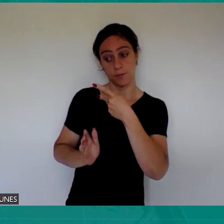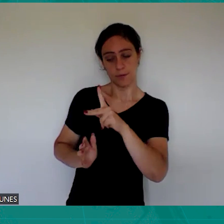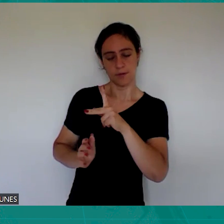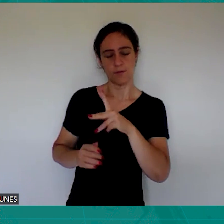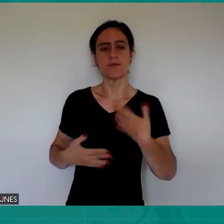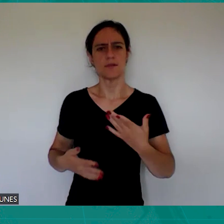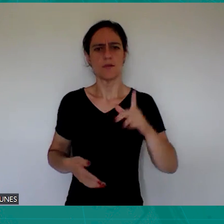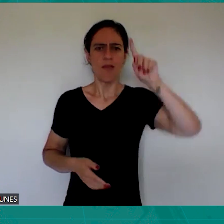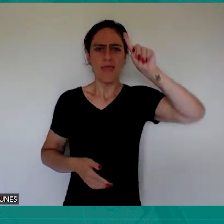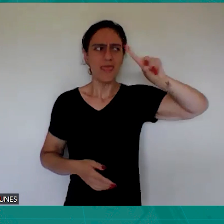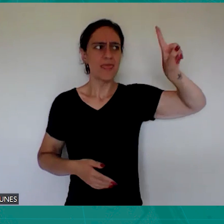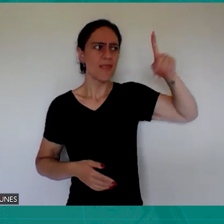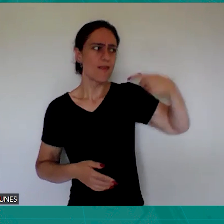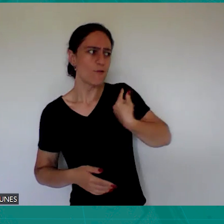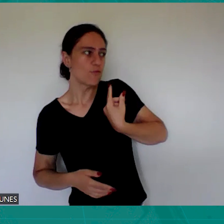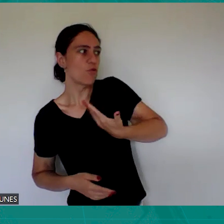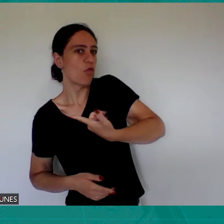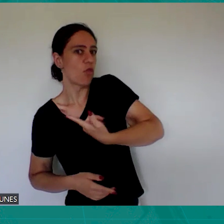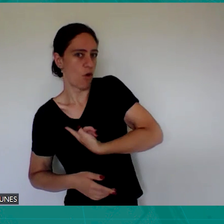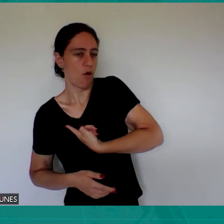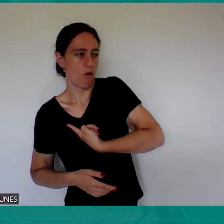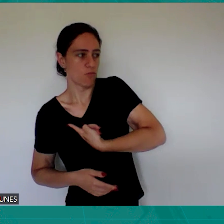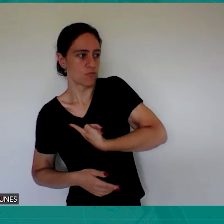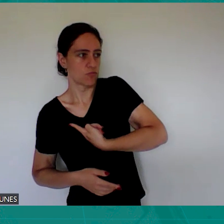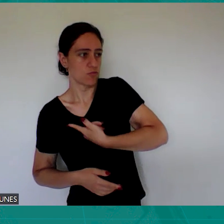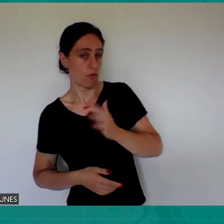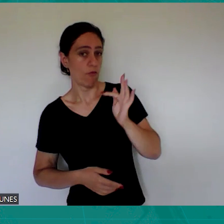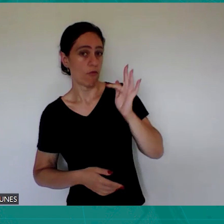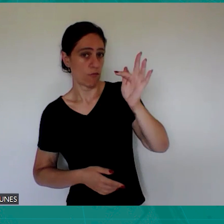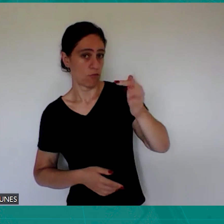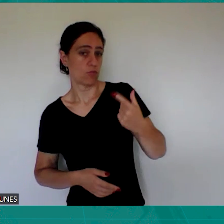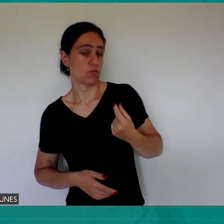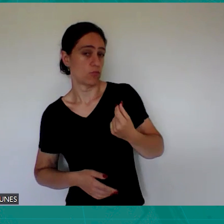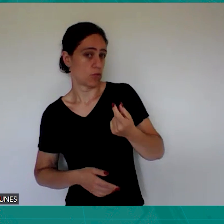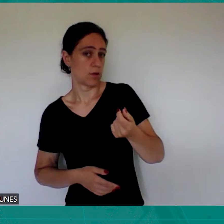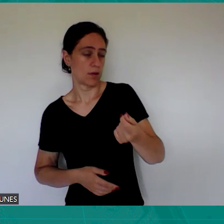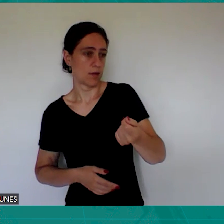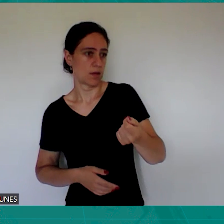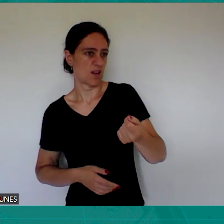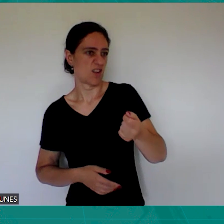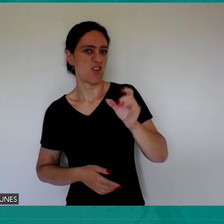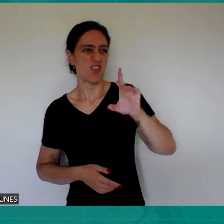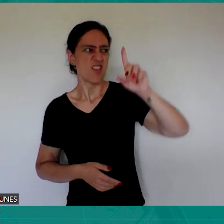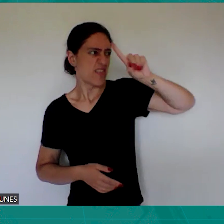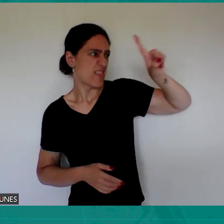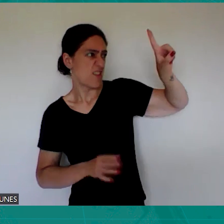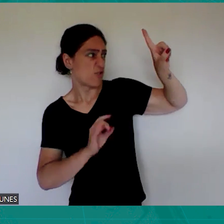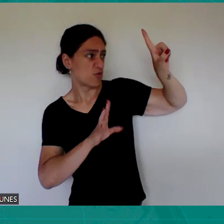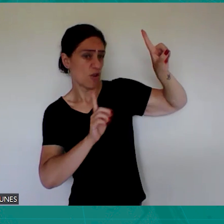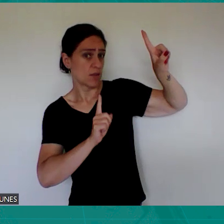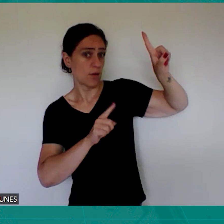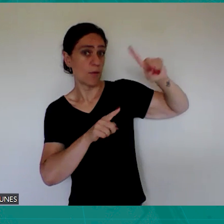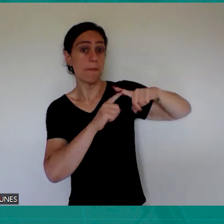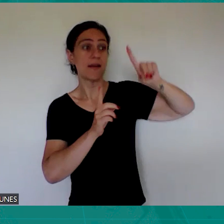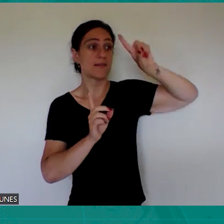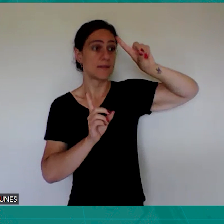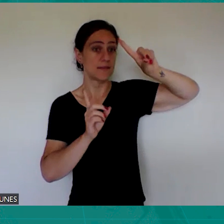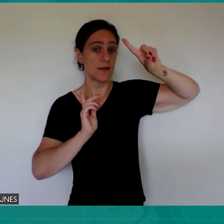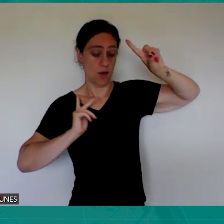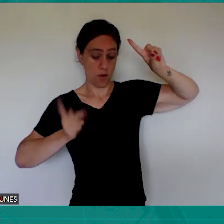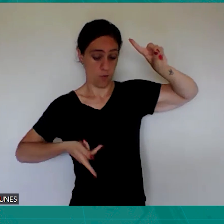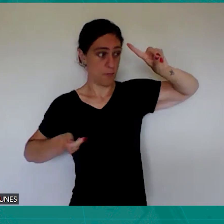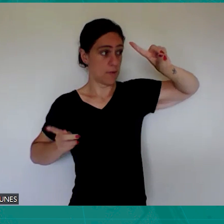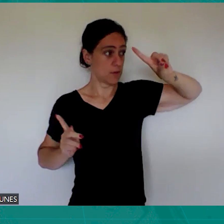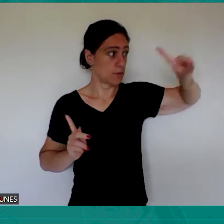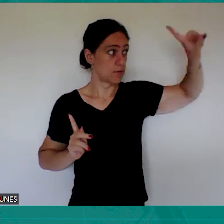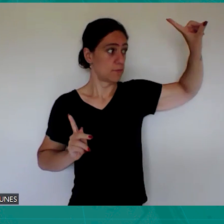Deus na eternidade não será mais só Deus, será Deus com os homens. Deus